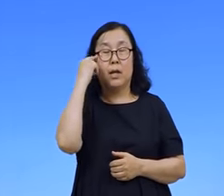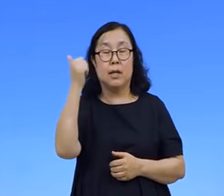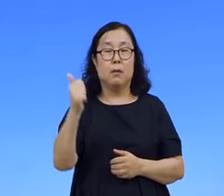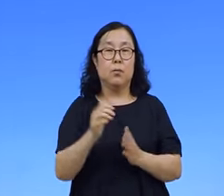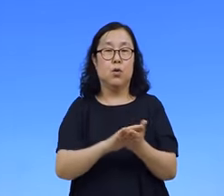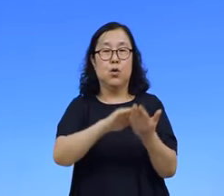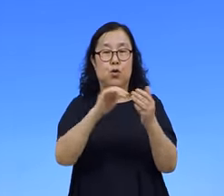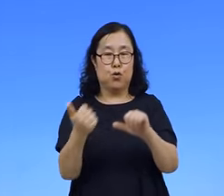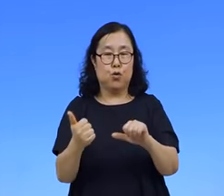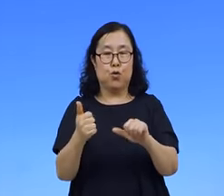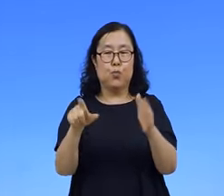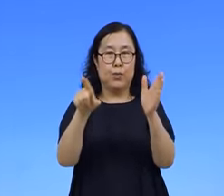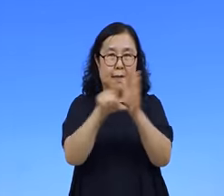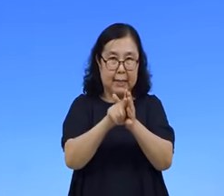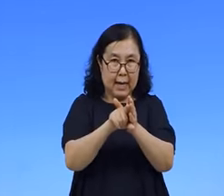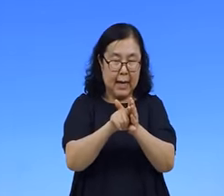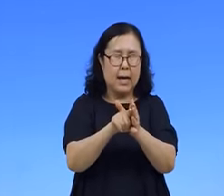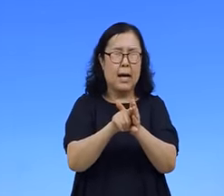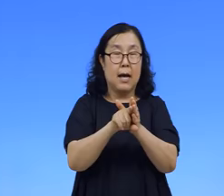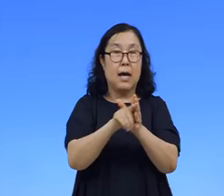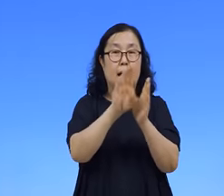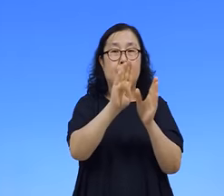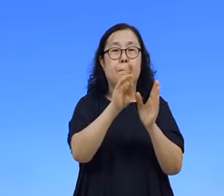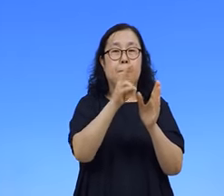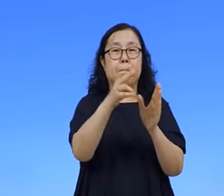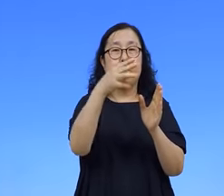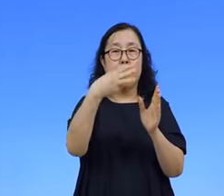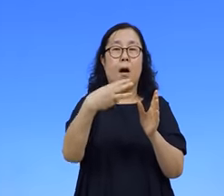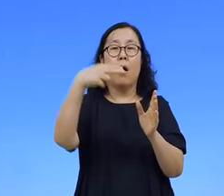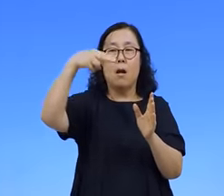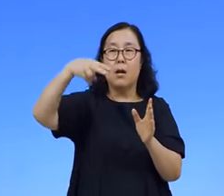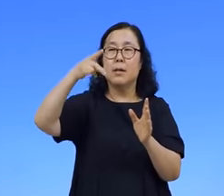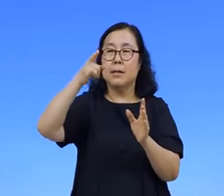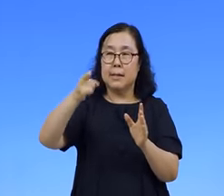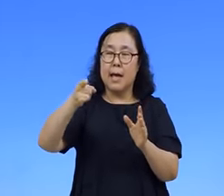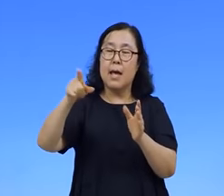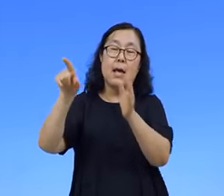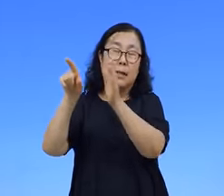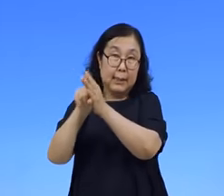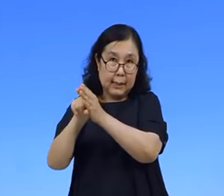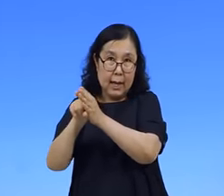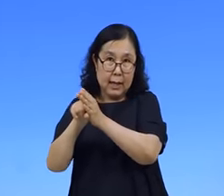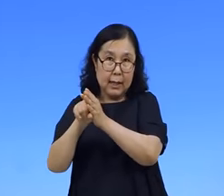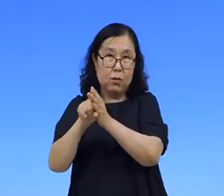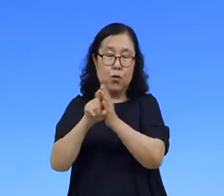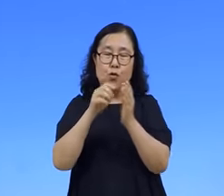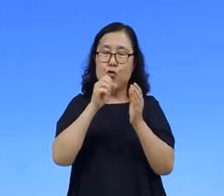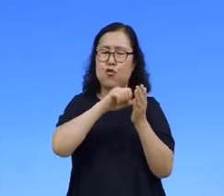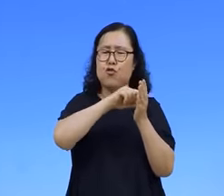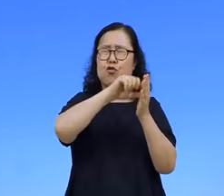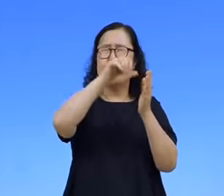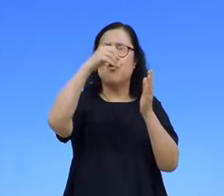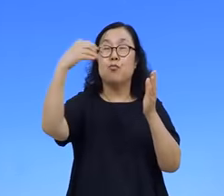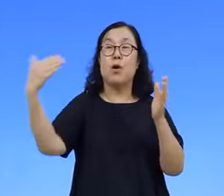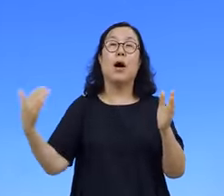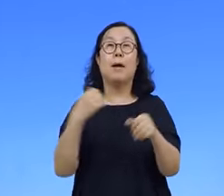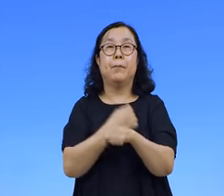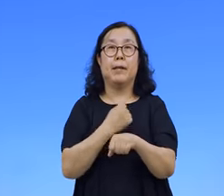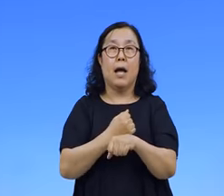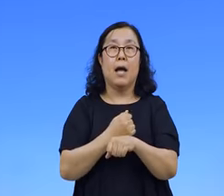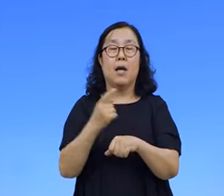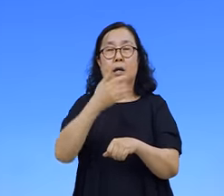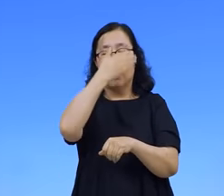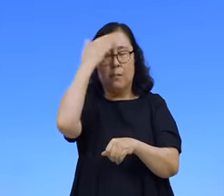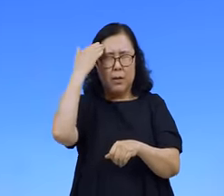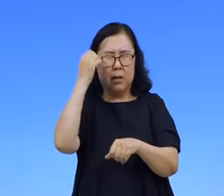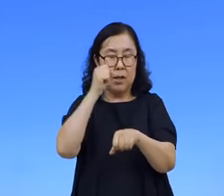우리 젊은 목사들이 참 존경하는 그런 어른이세요. 지금은 돌아가셨지만. 그런데 이분 얘기를 들어보니까 젊었을 때